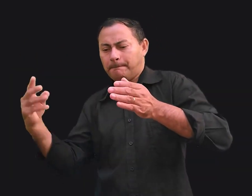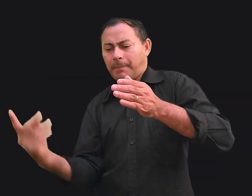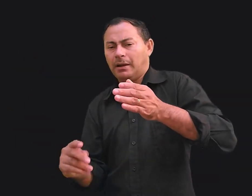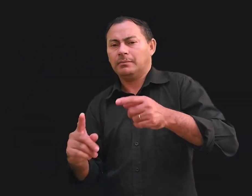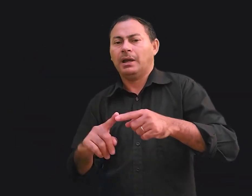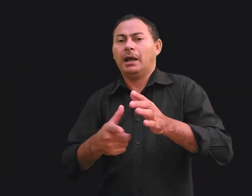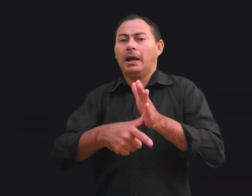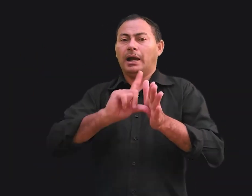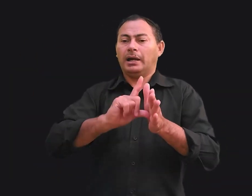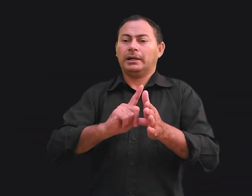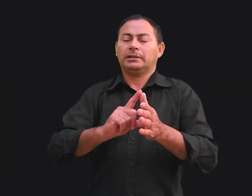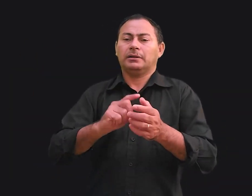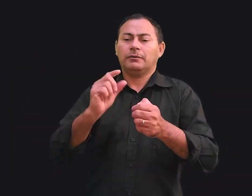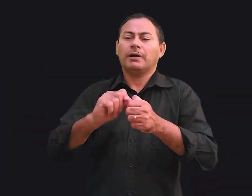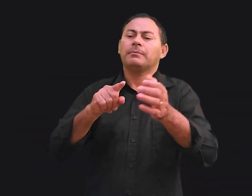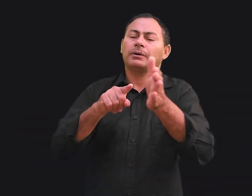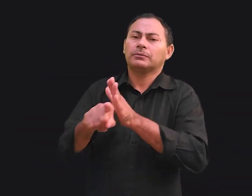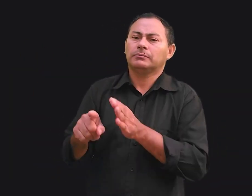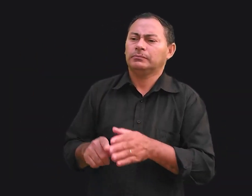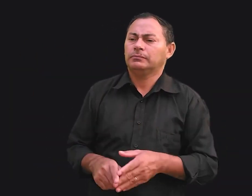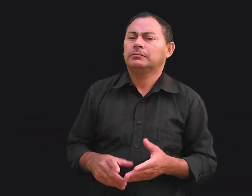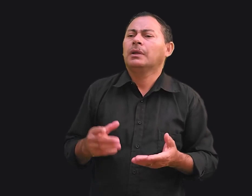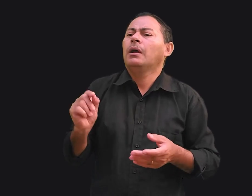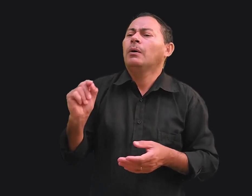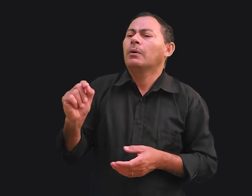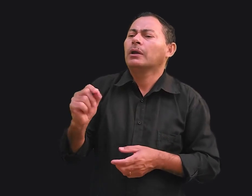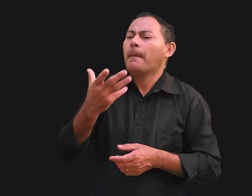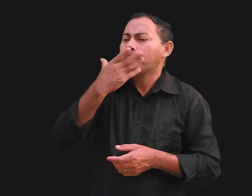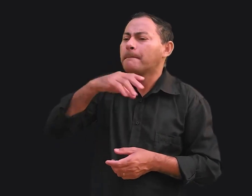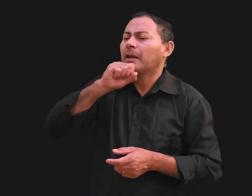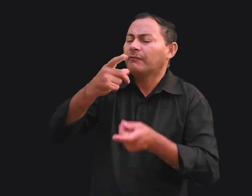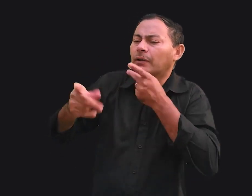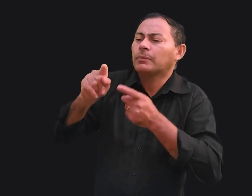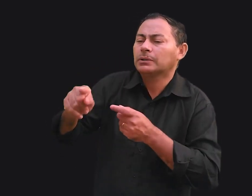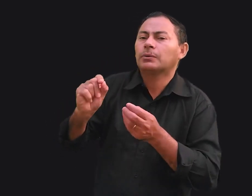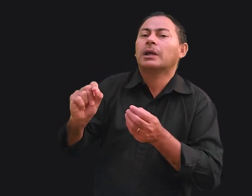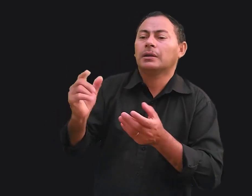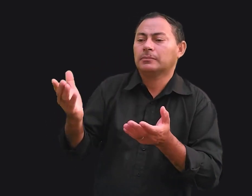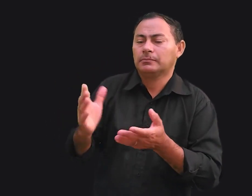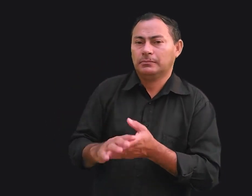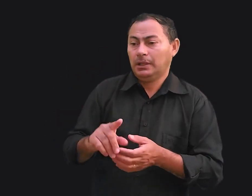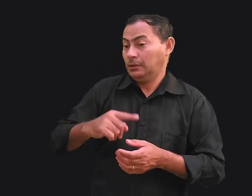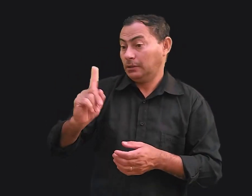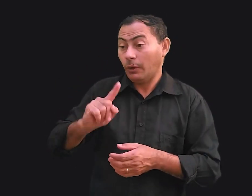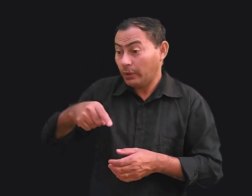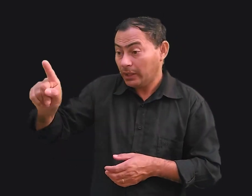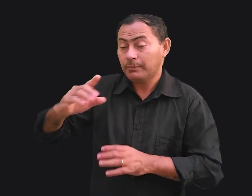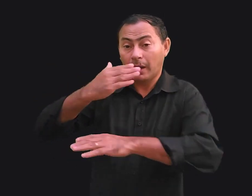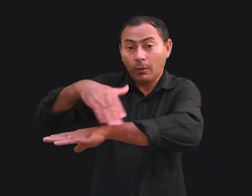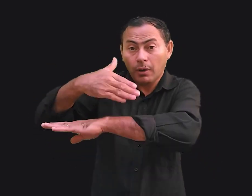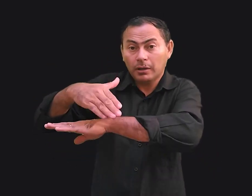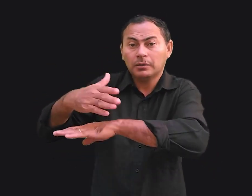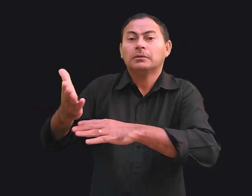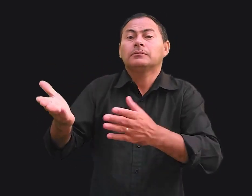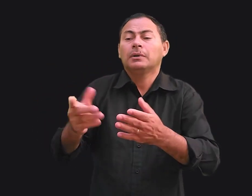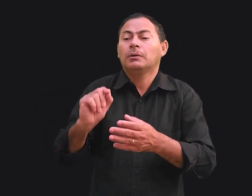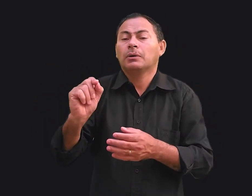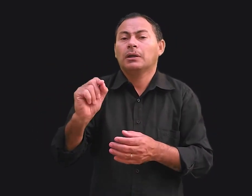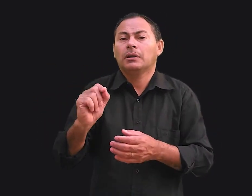nele. Mas antes disso, você faz a pergunta, o que é que seu pai falou, hein? Para não ir para a rua. O que